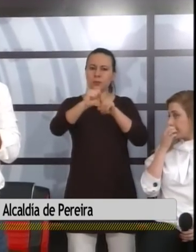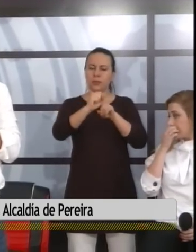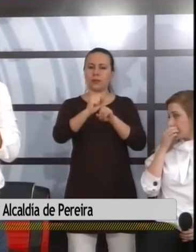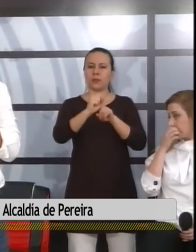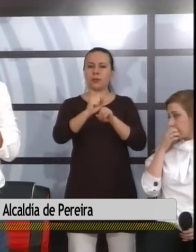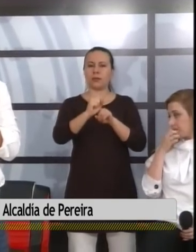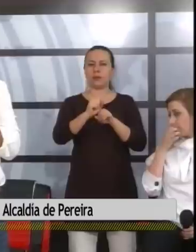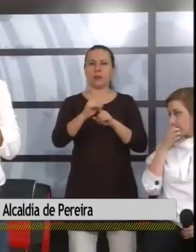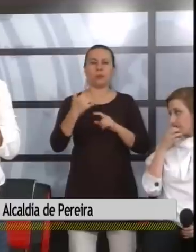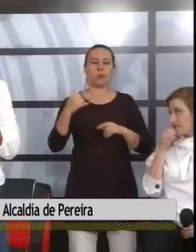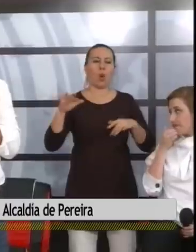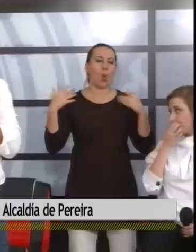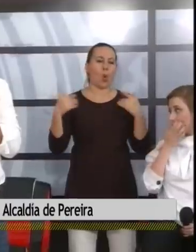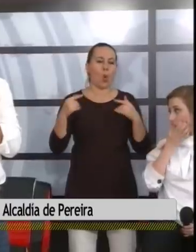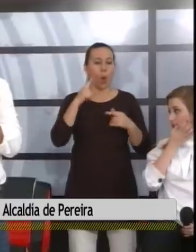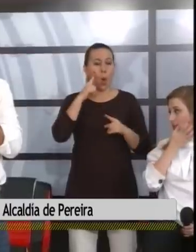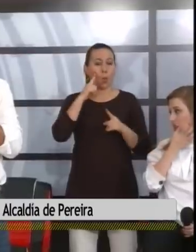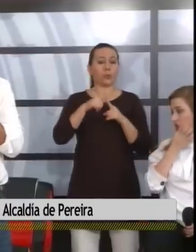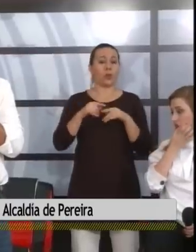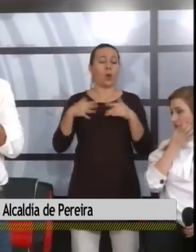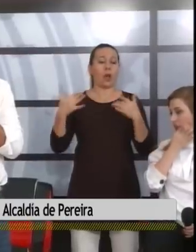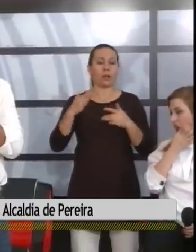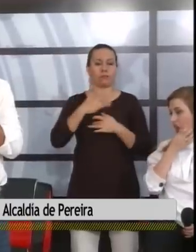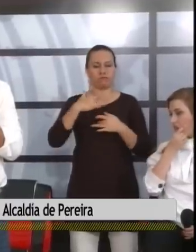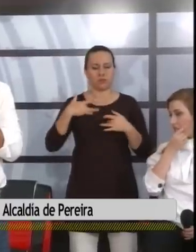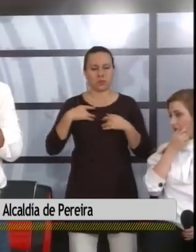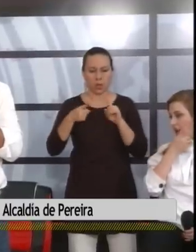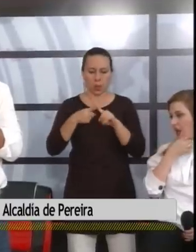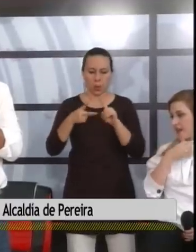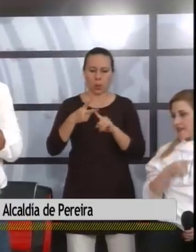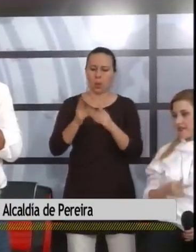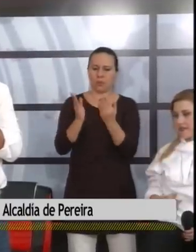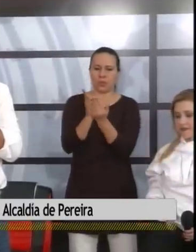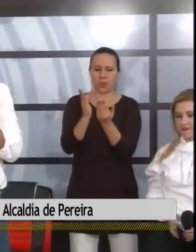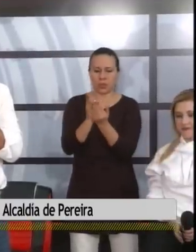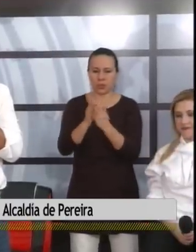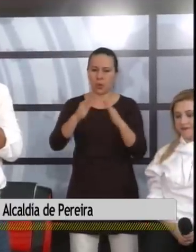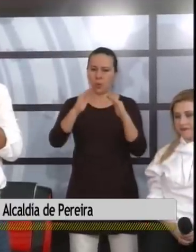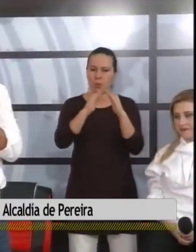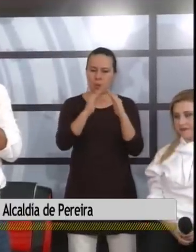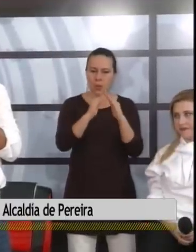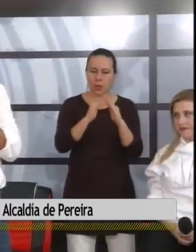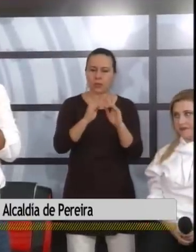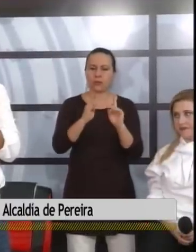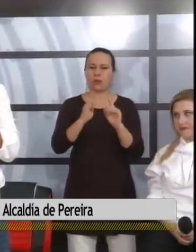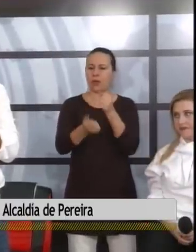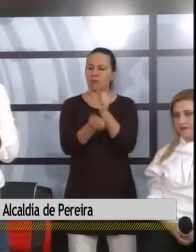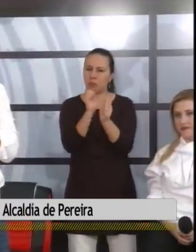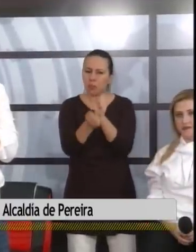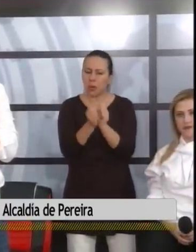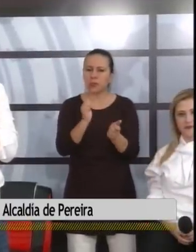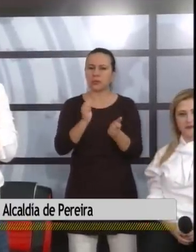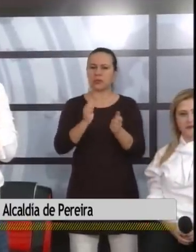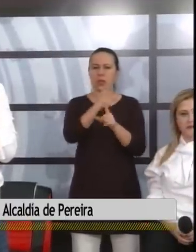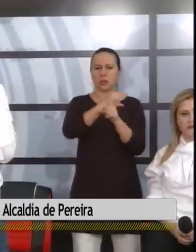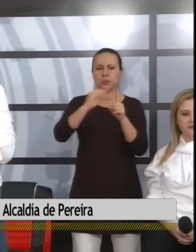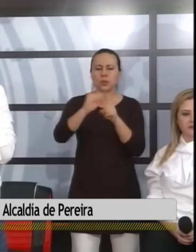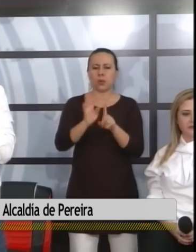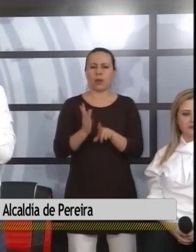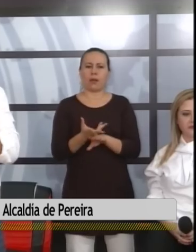tenemos un gran reto: salud, educación, oferta de vivienda, oferta de deporte, recreación, cultura,